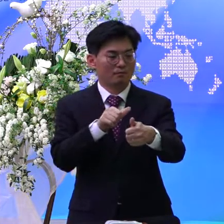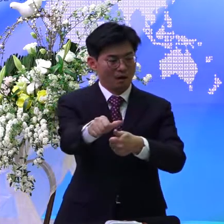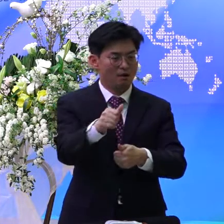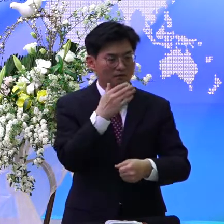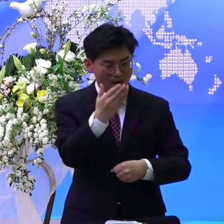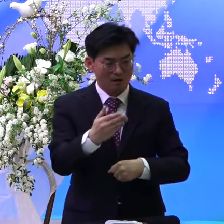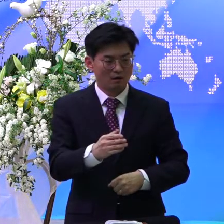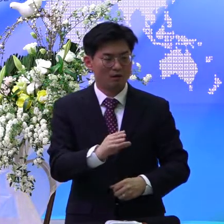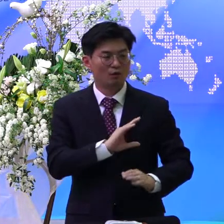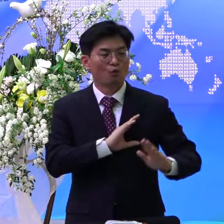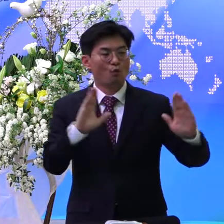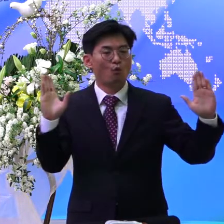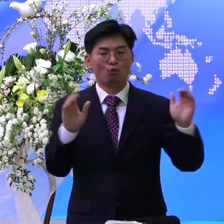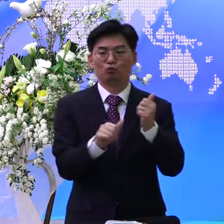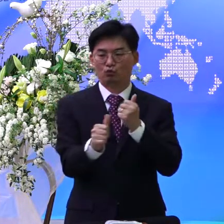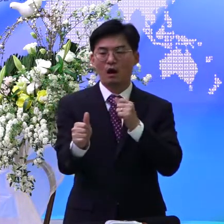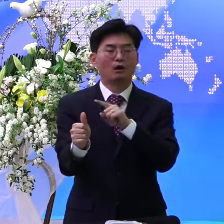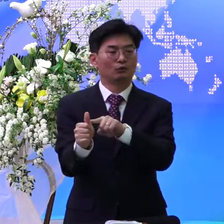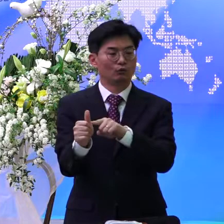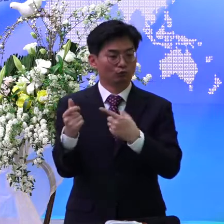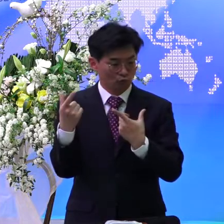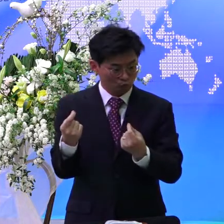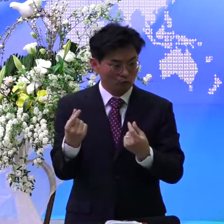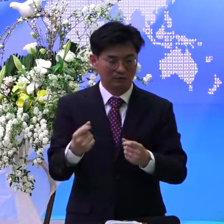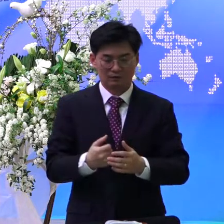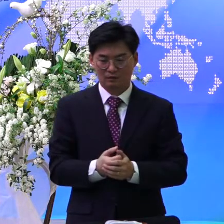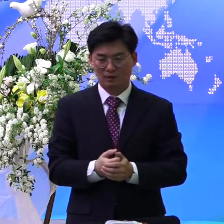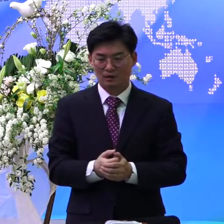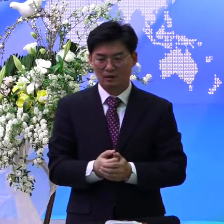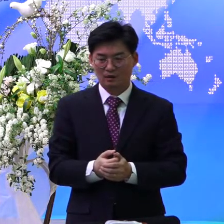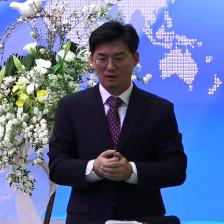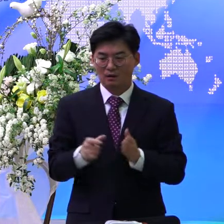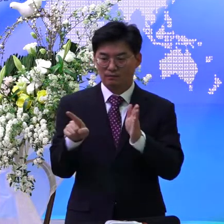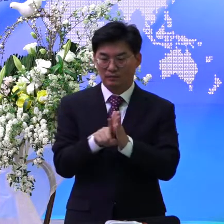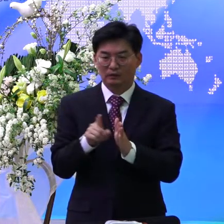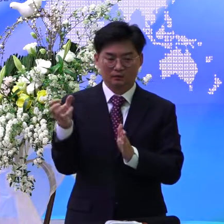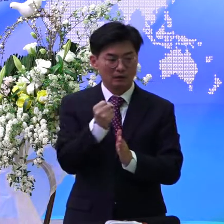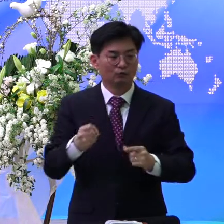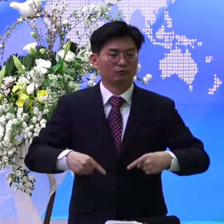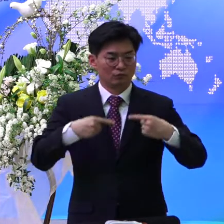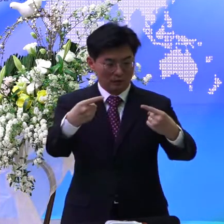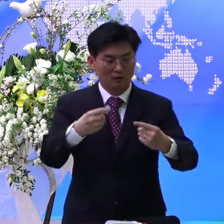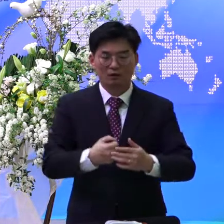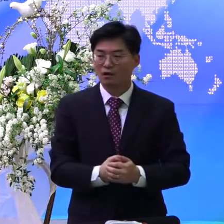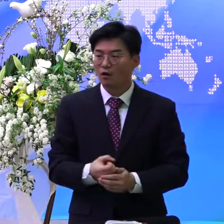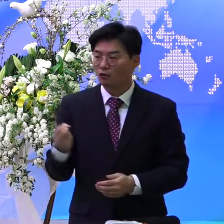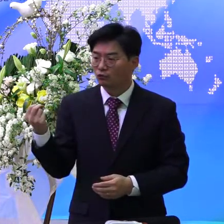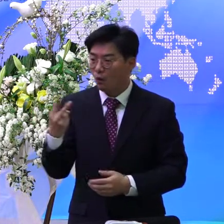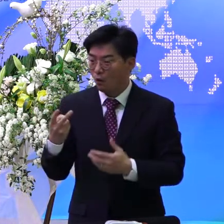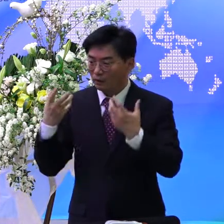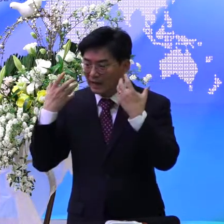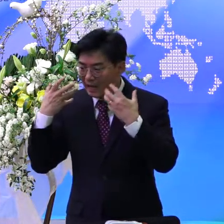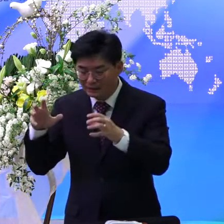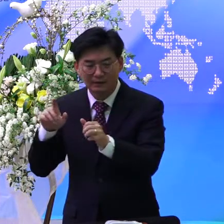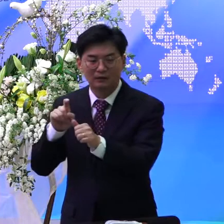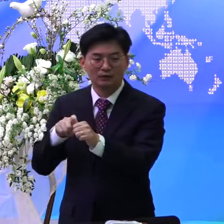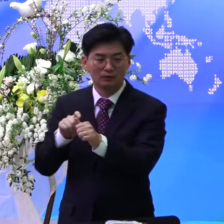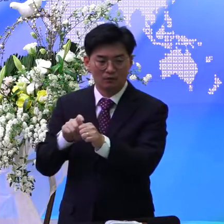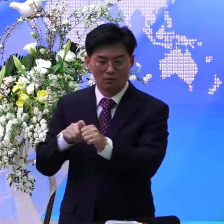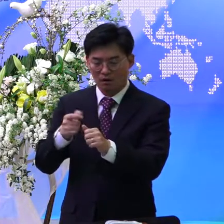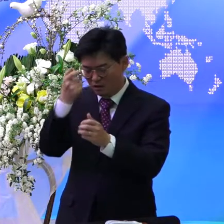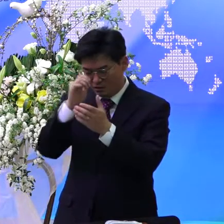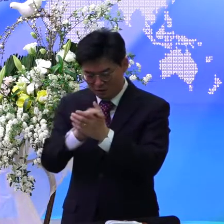하나님께 매일 하는 대로 기도하다가 잡혀서 사자 굴에 던져졌던 다니엘이